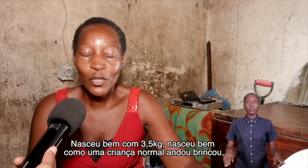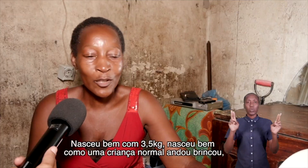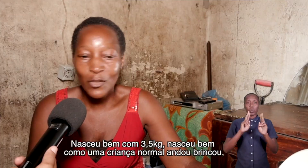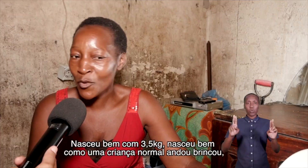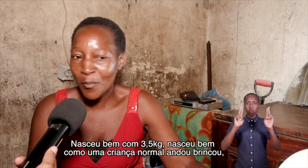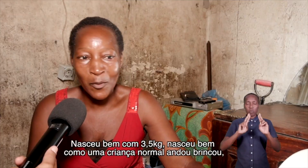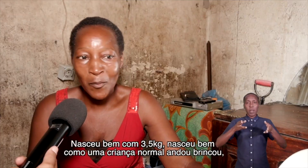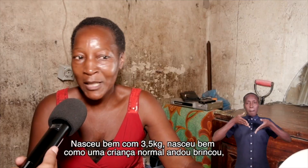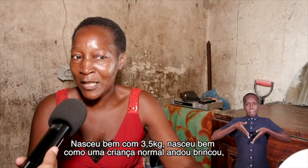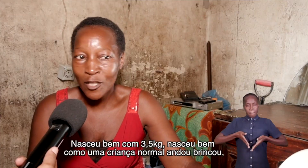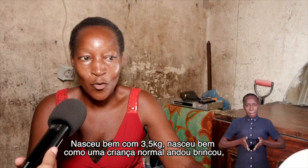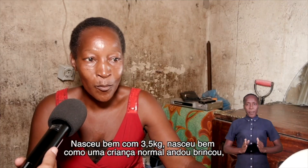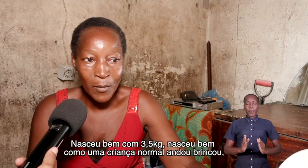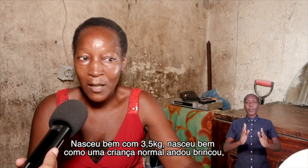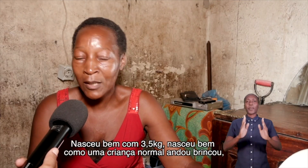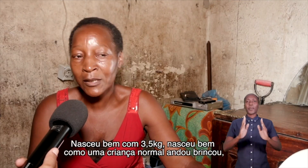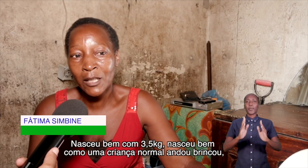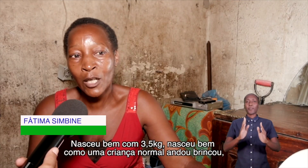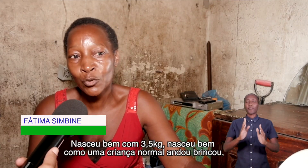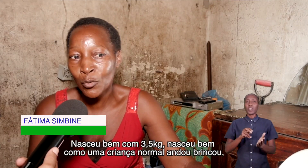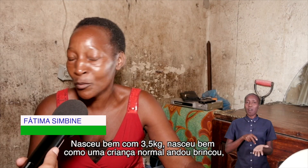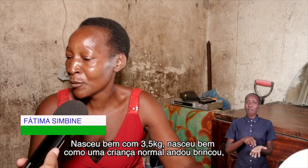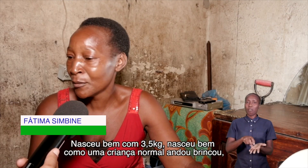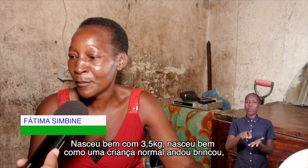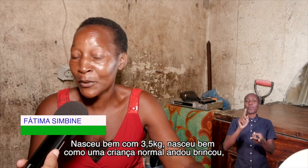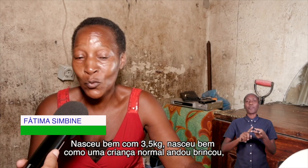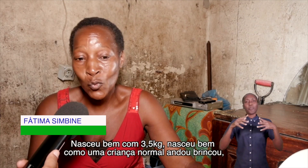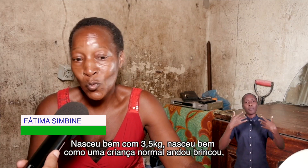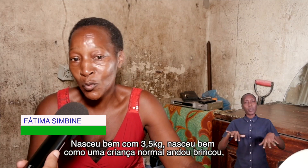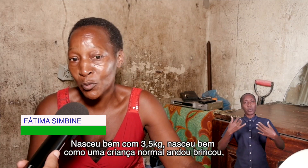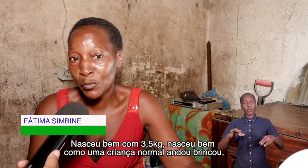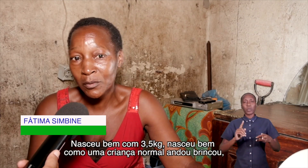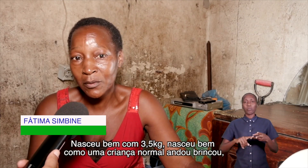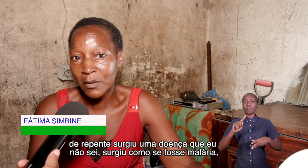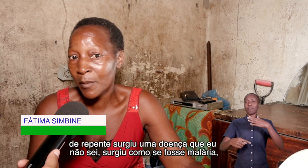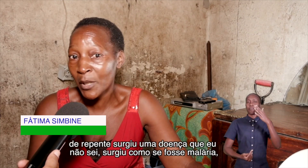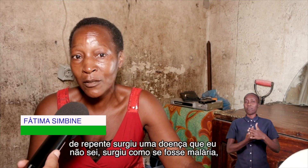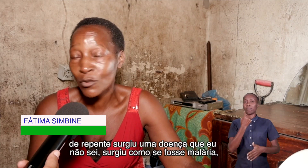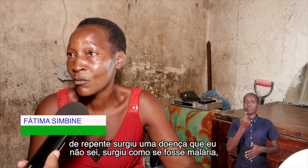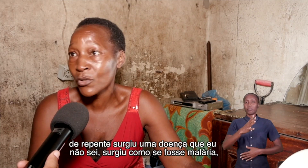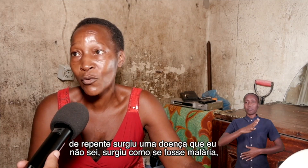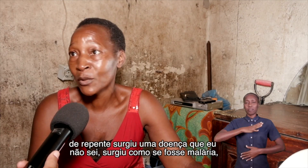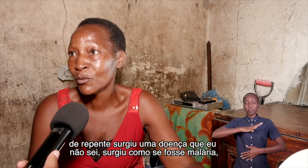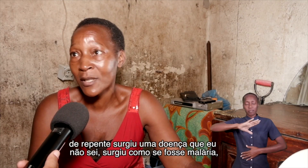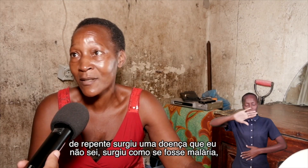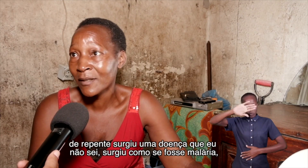Nasceu bem uma criança normal, andou, brincou. De repente surgiu uma doença,